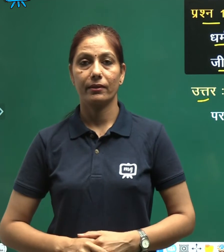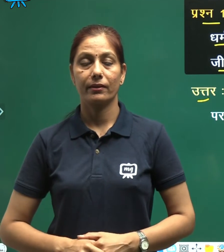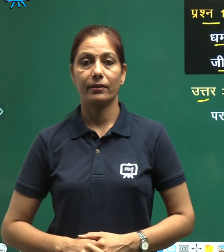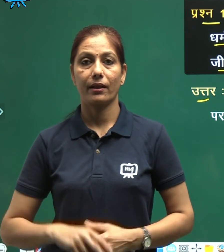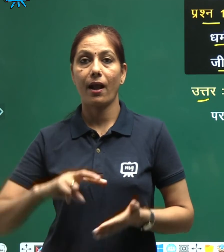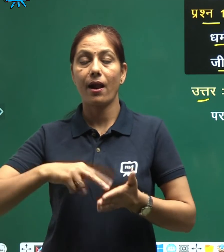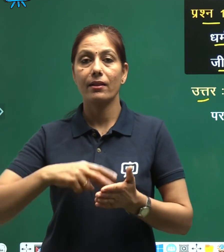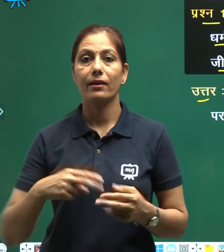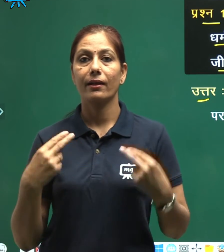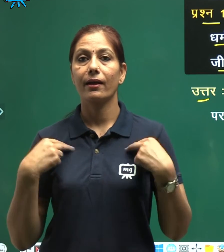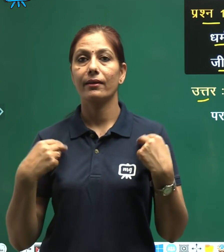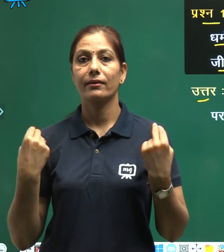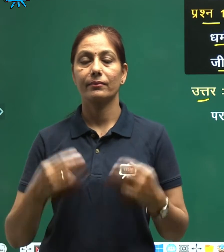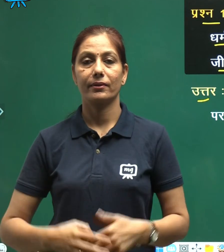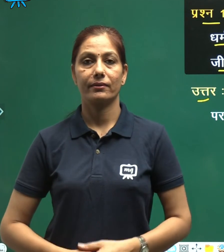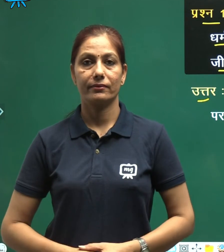अर्थात अदालत में